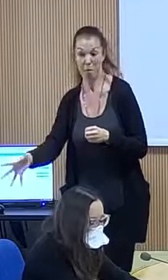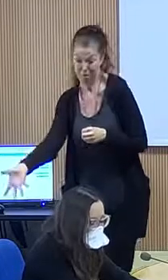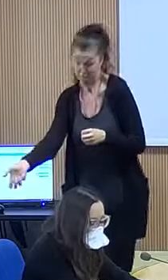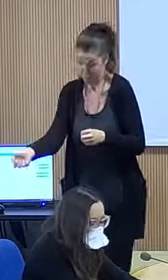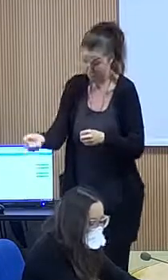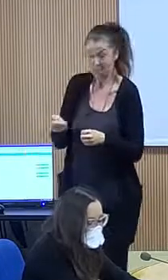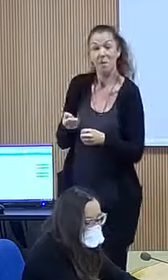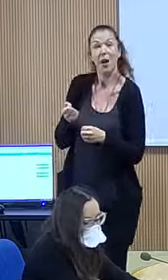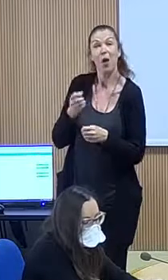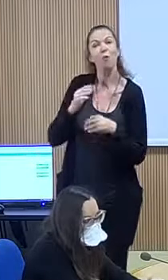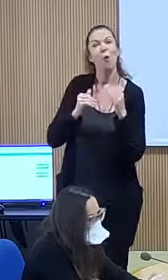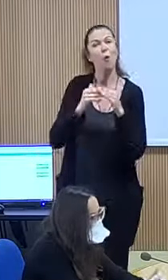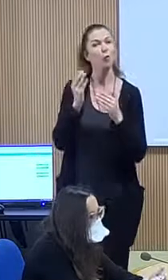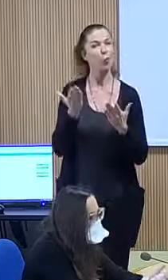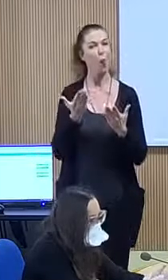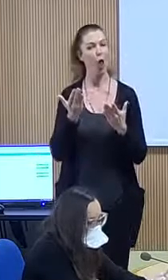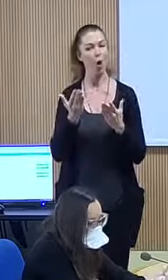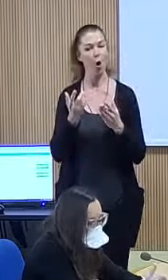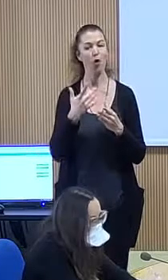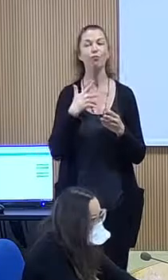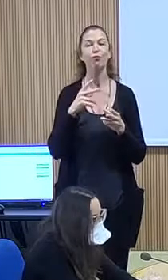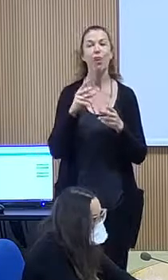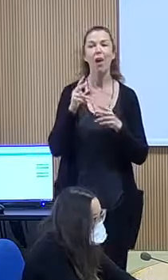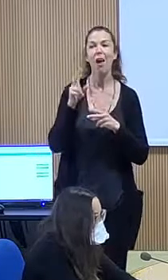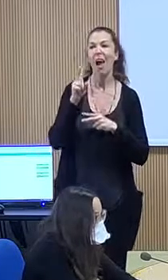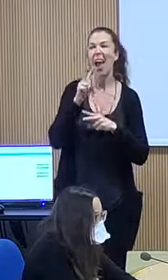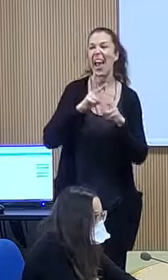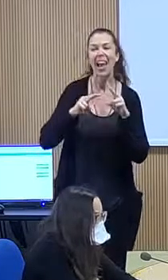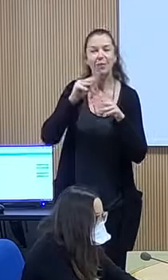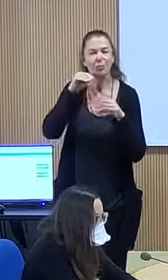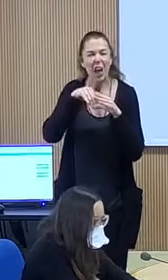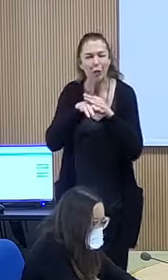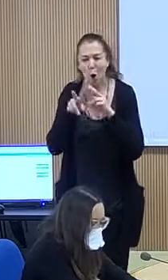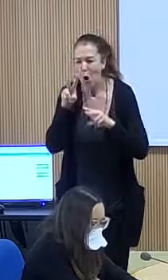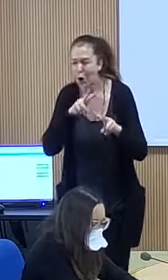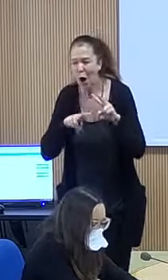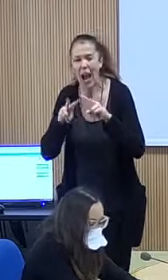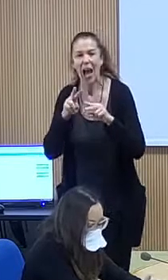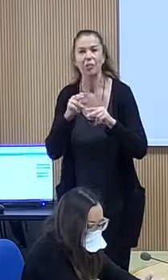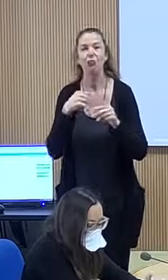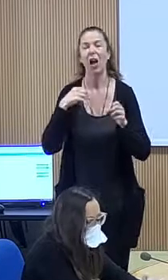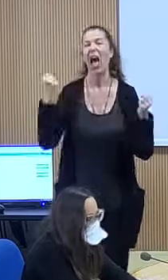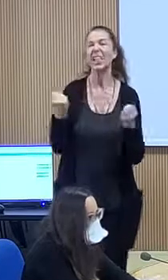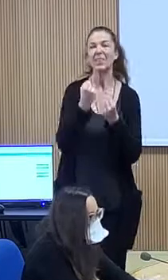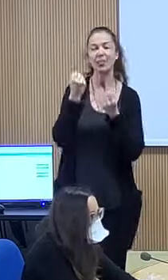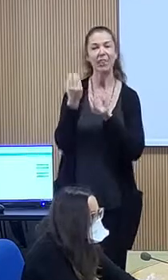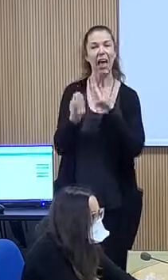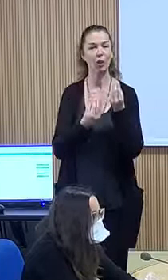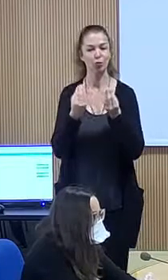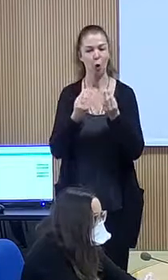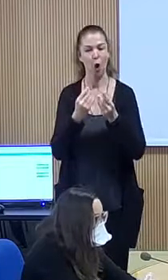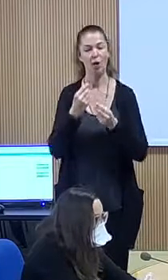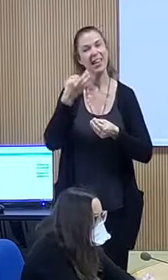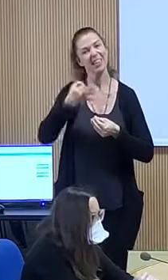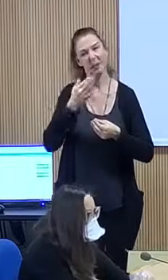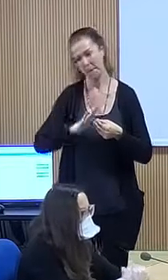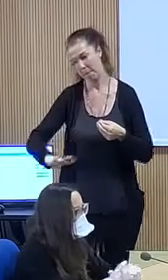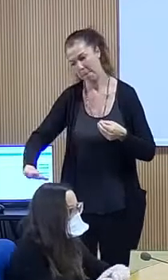inoltre ci saranno anche caccia al tesoro e altre sempre attività giochi sempre per bambini e famiglie